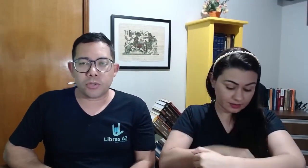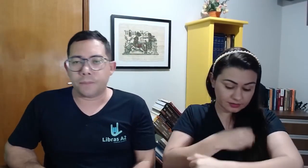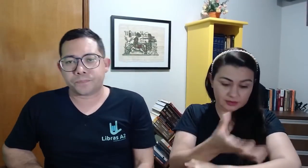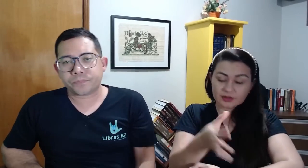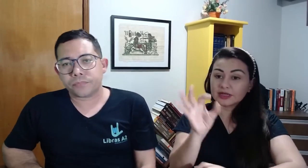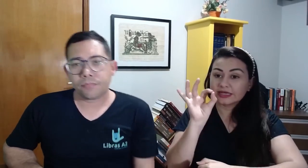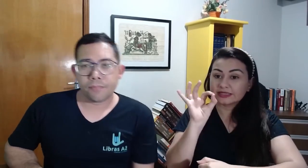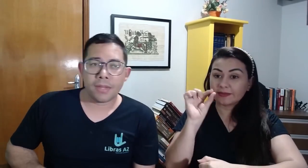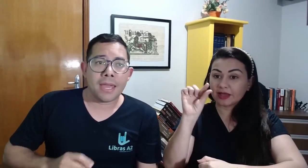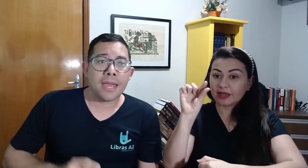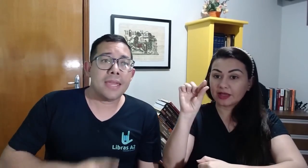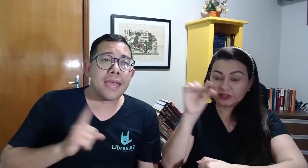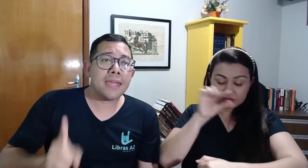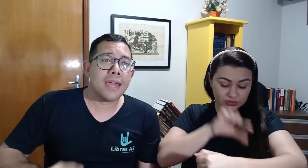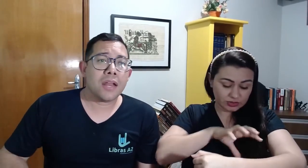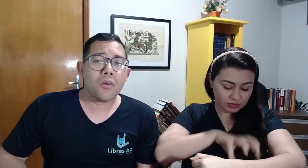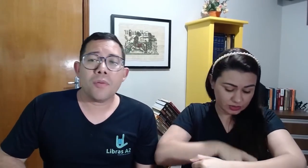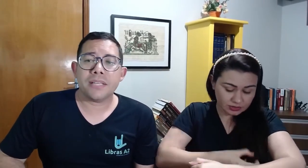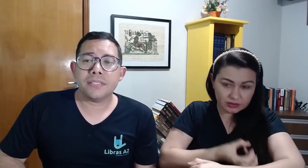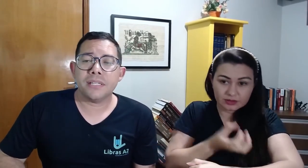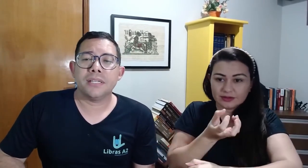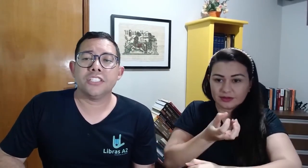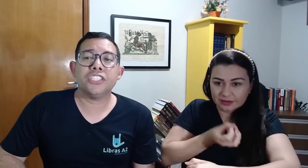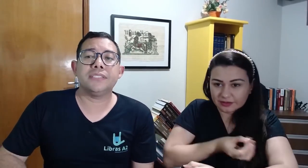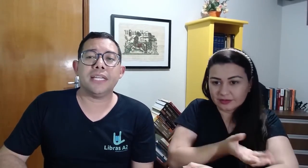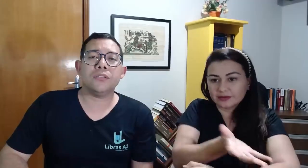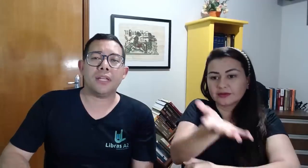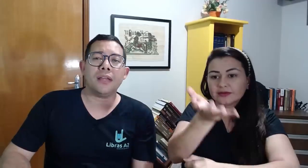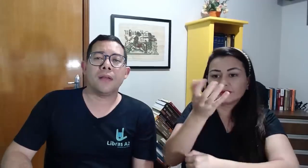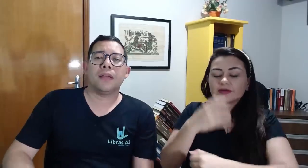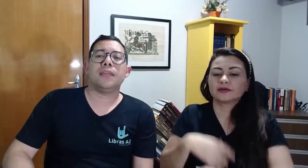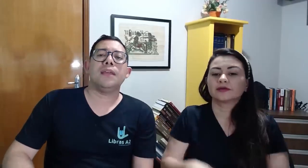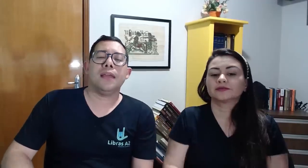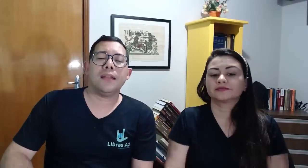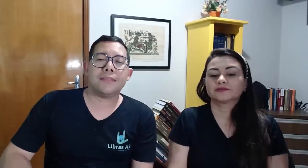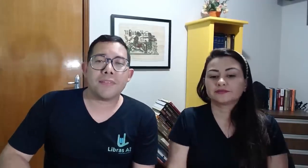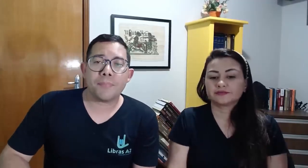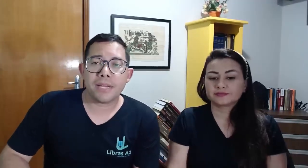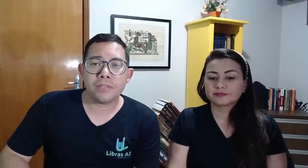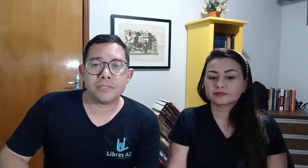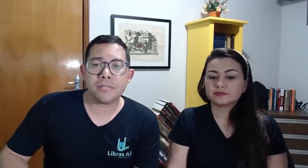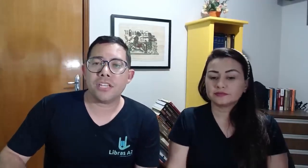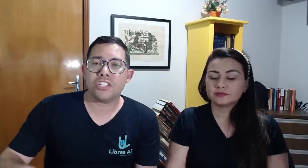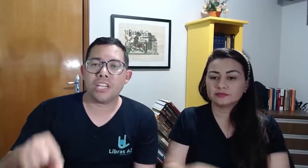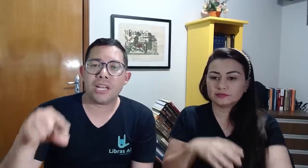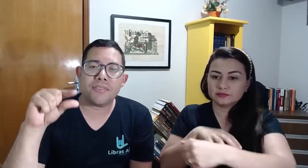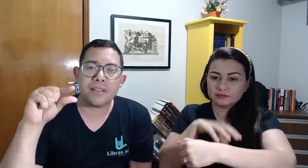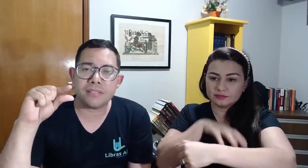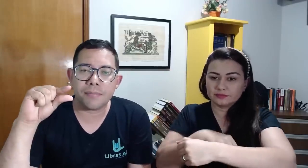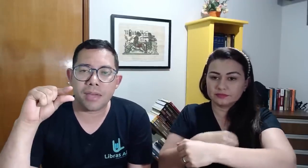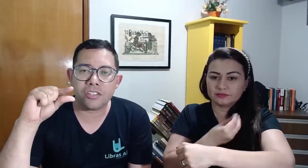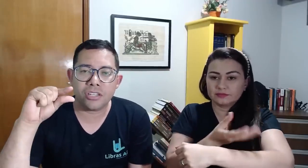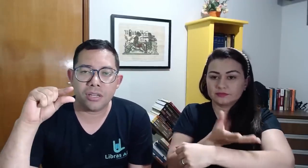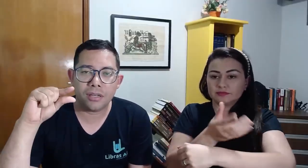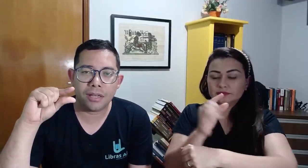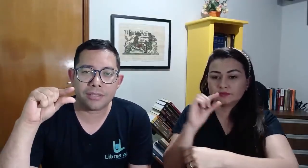pessoal? E aí ela começa dizendo, né, que ele estava pegando a semente. E ela faz a semente assim,